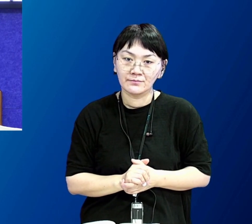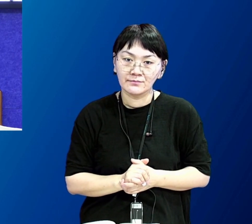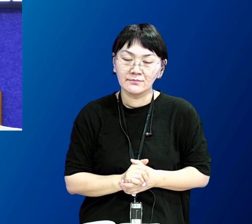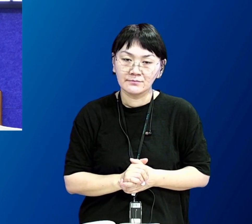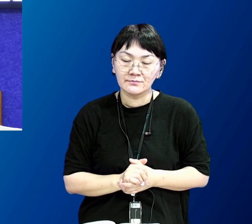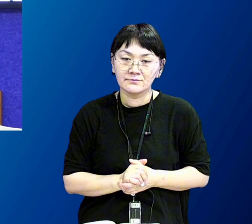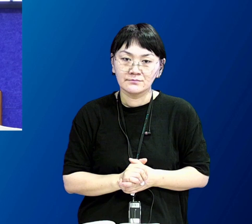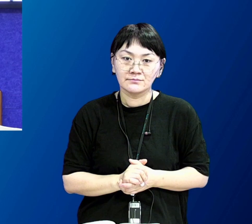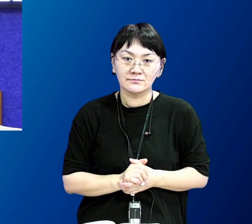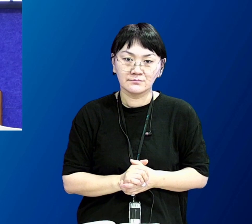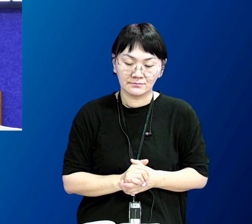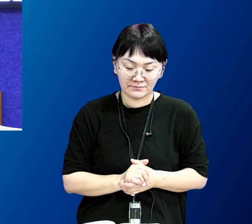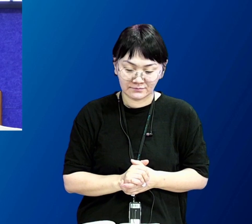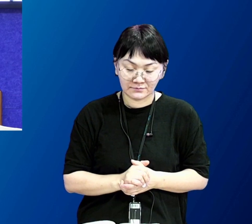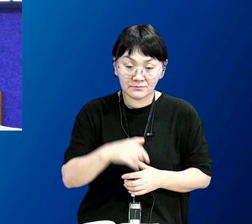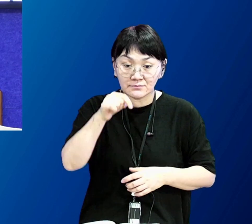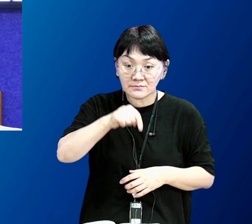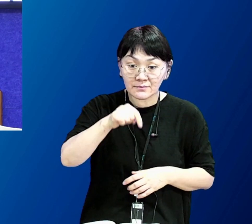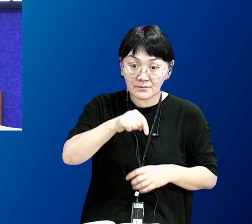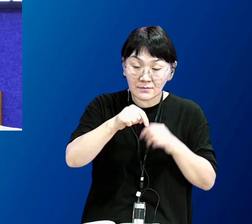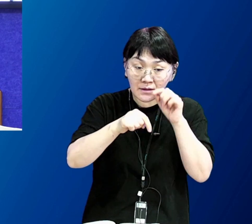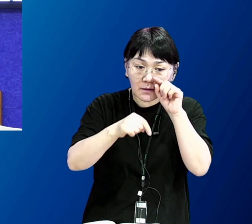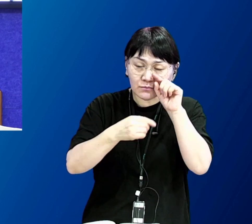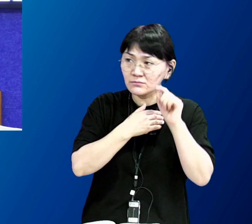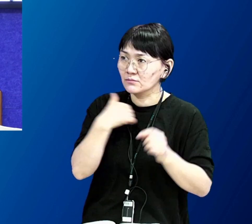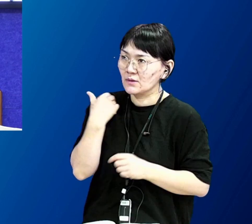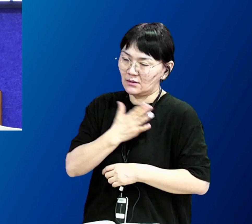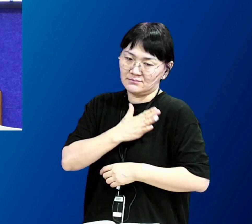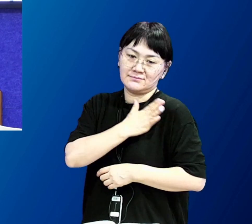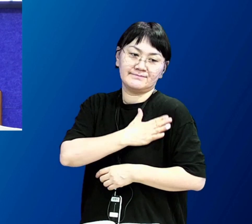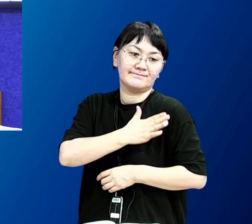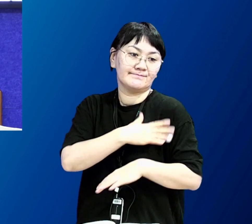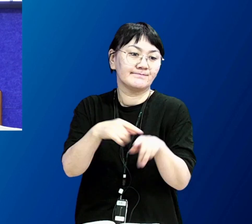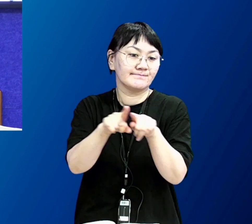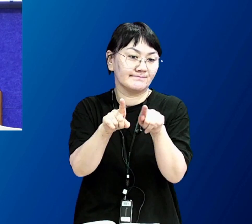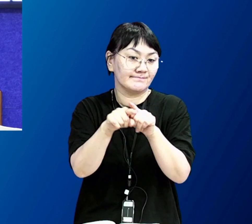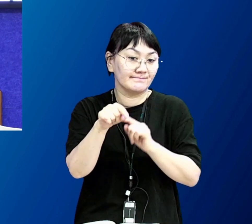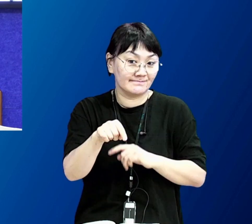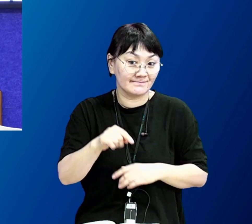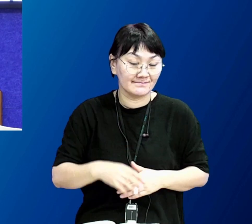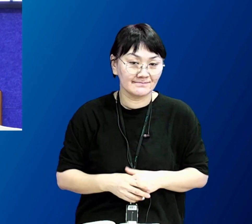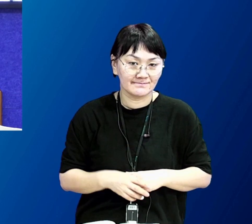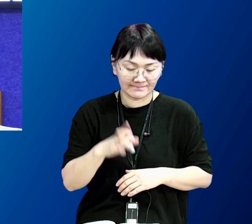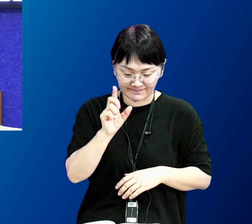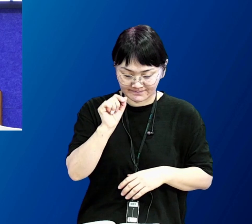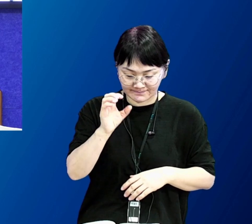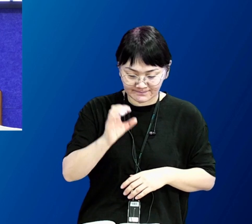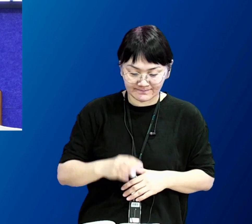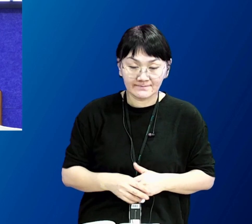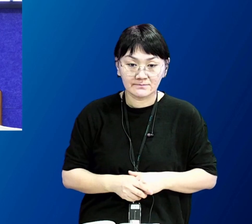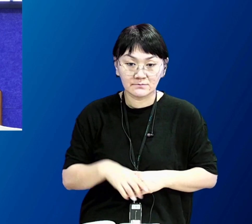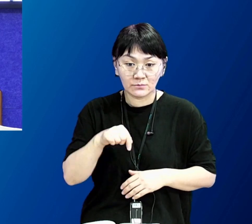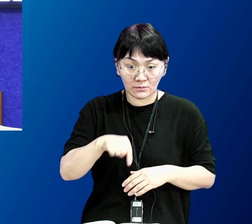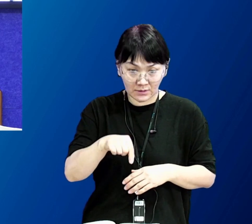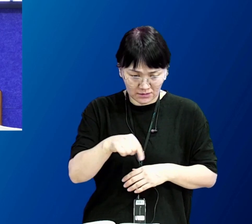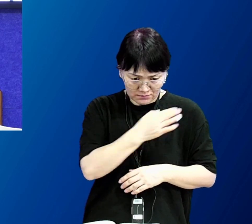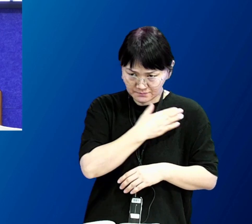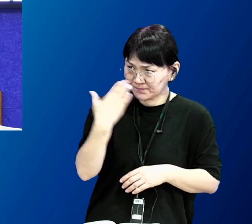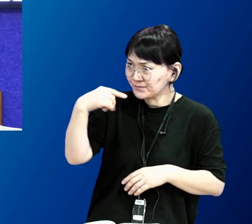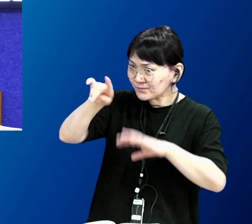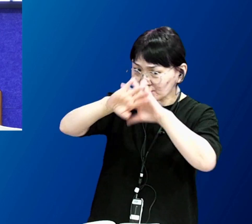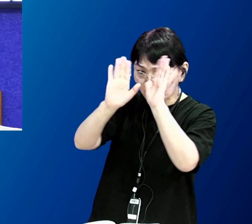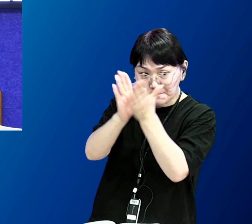За. Энэ эзнийг хайрлж байгаа хэрэг байна. За мөн энэ эзний бие